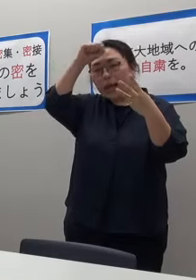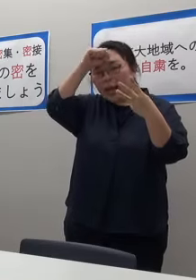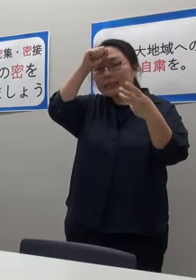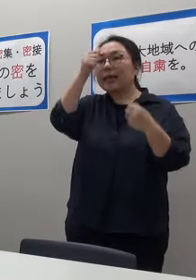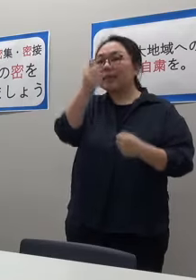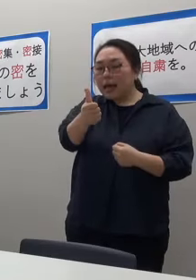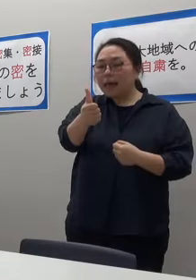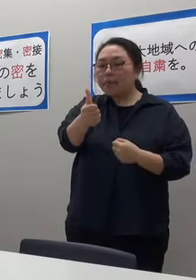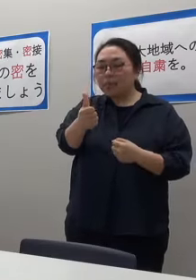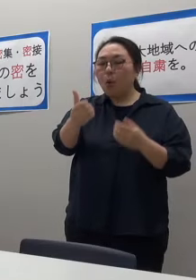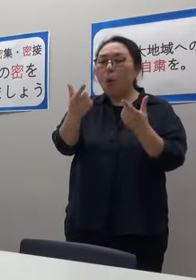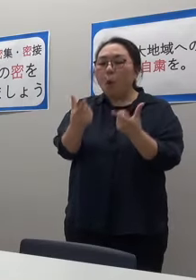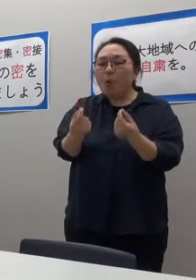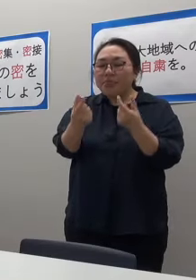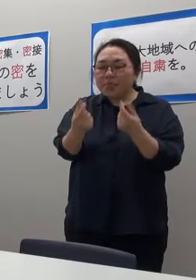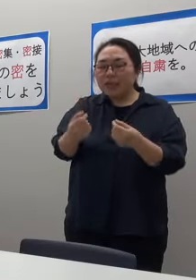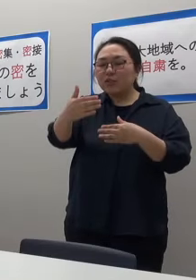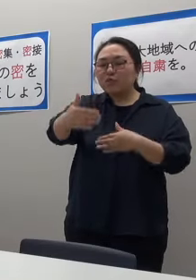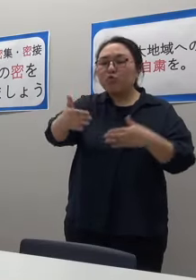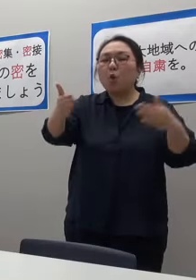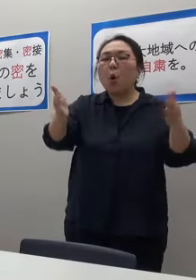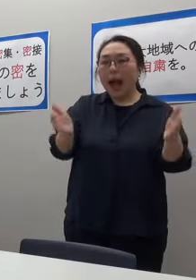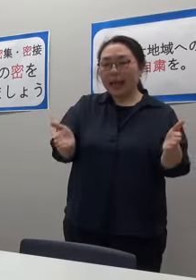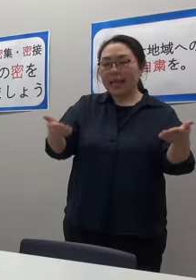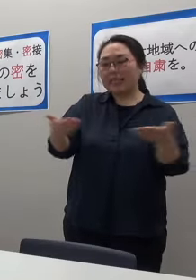それとも3例目入れて20人。